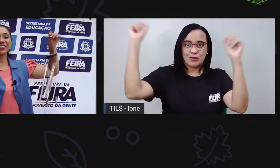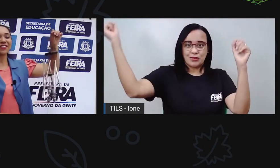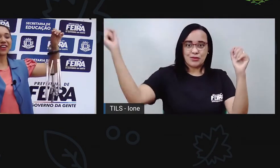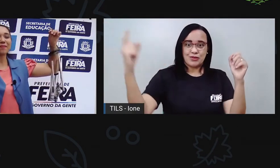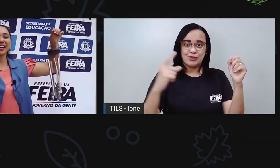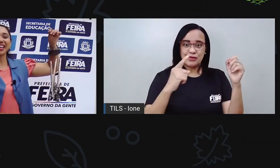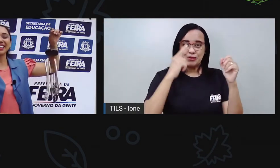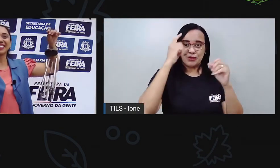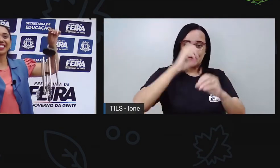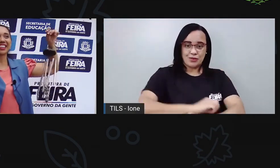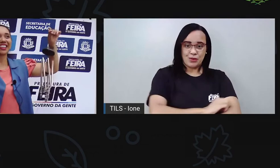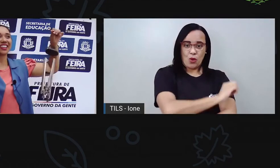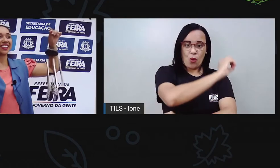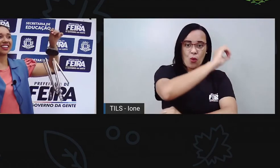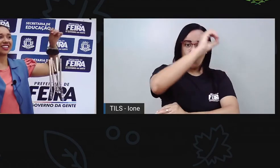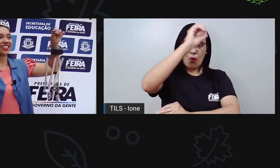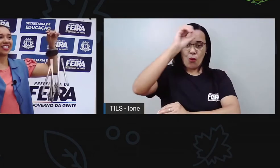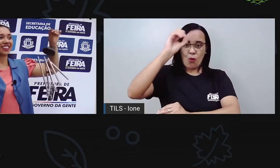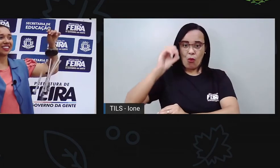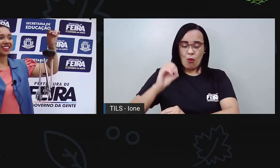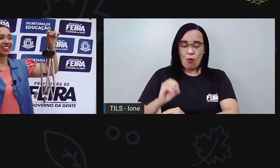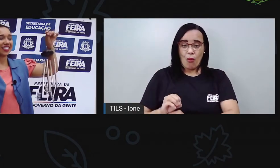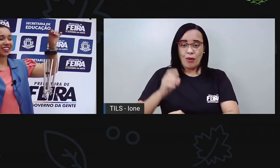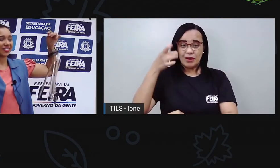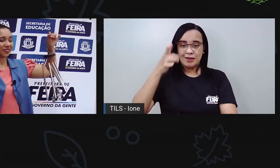raiou novamente.